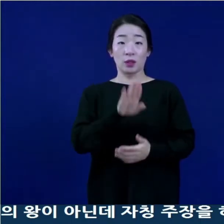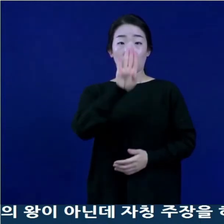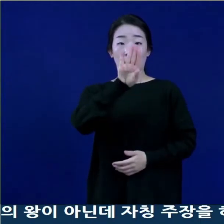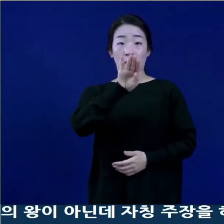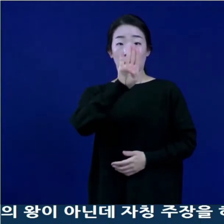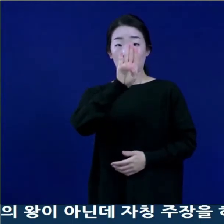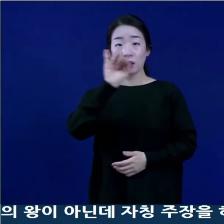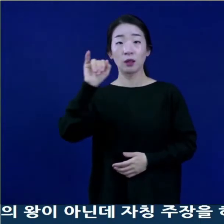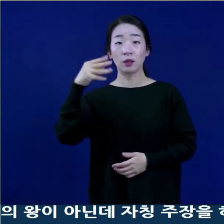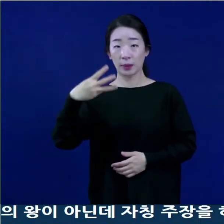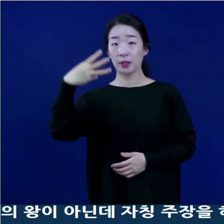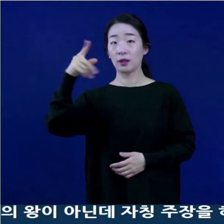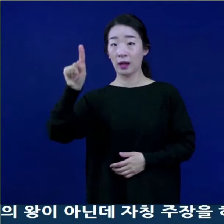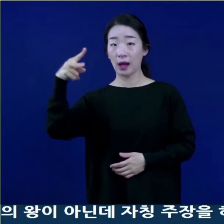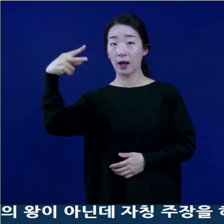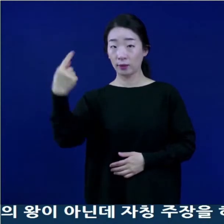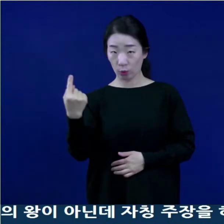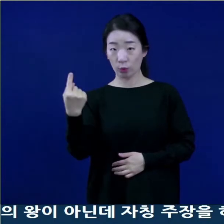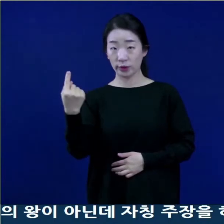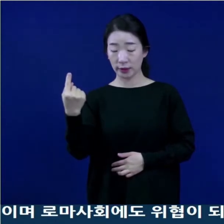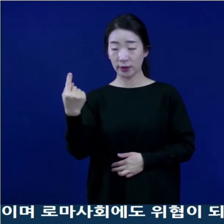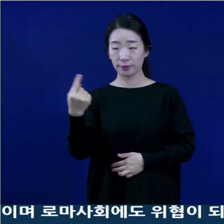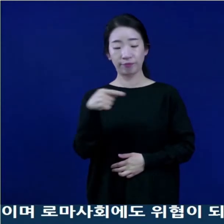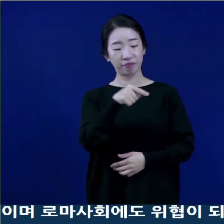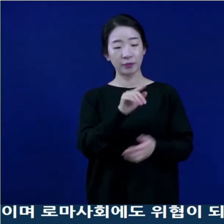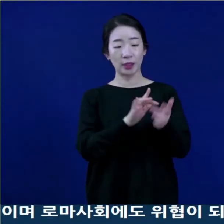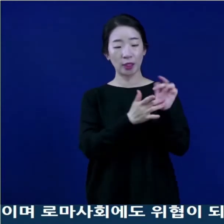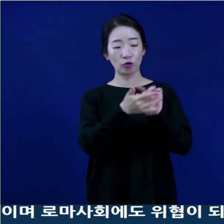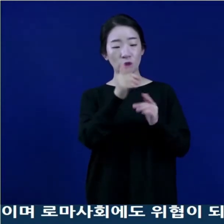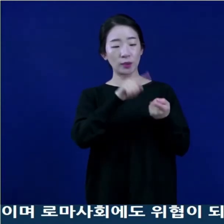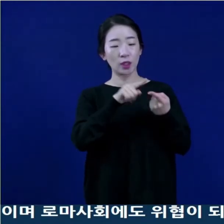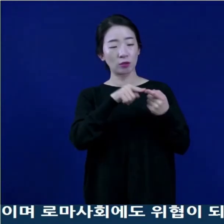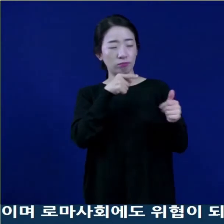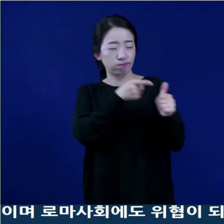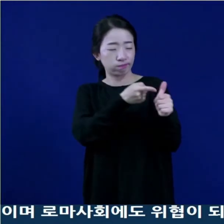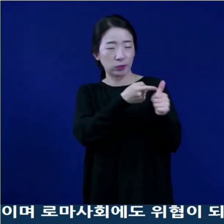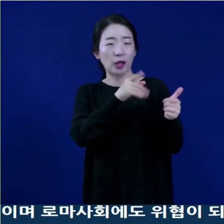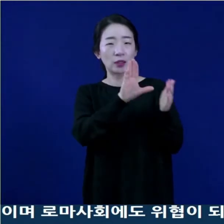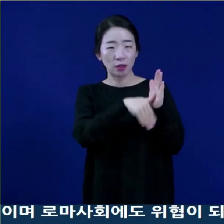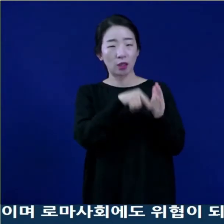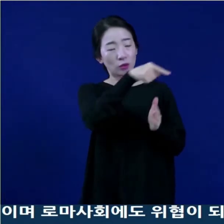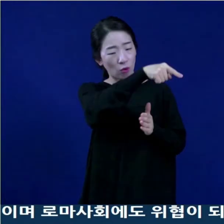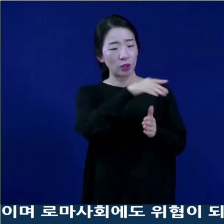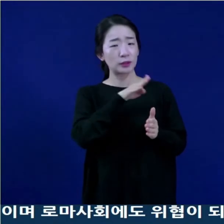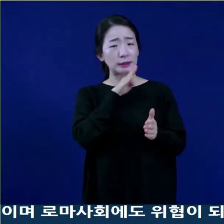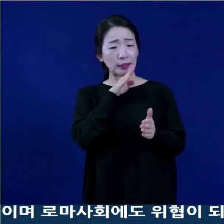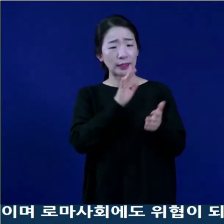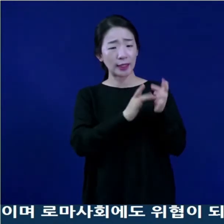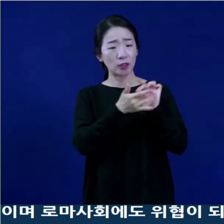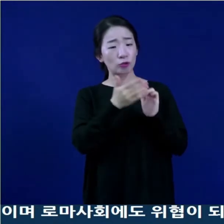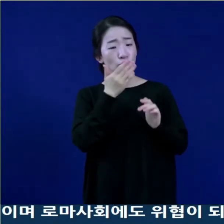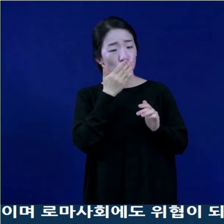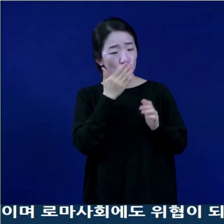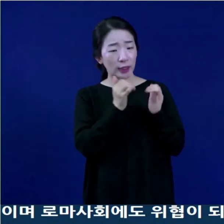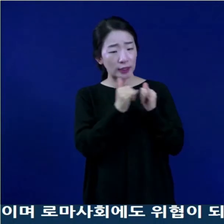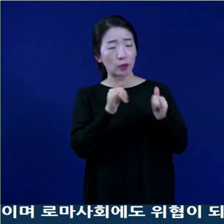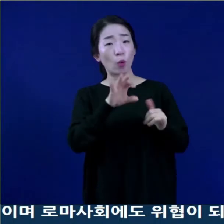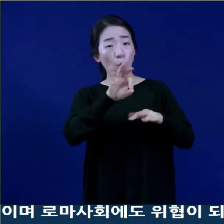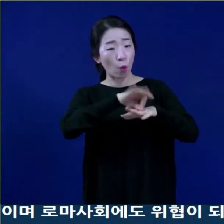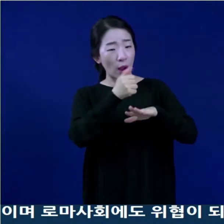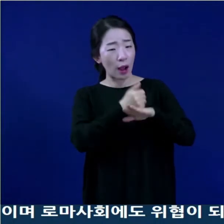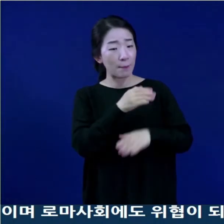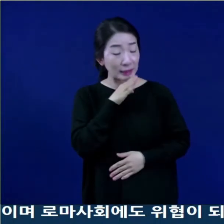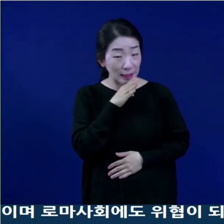때 성경에서 보았듯이 네가 진짜 유대인의 왕이냐 이러고 나가는 거죠. 그러면서 빌라도와